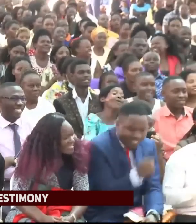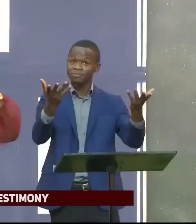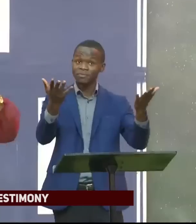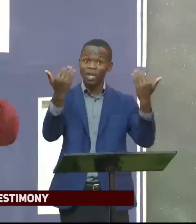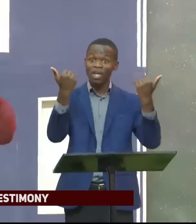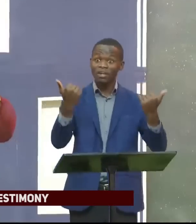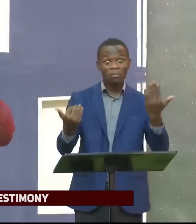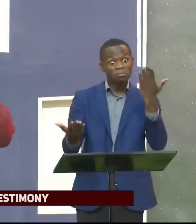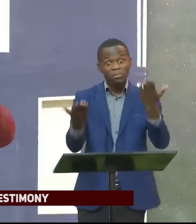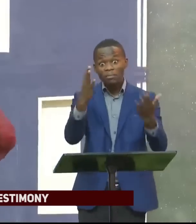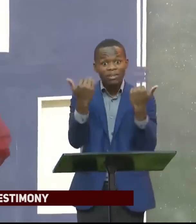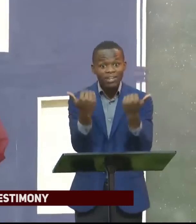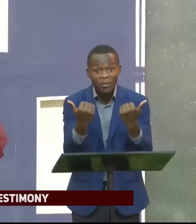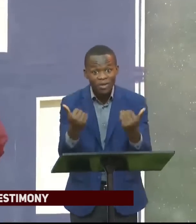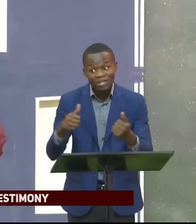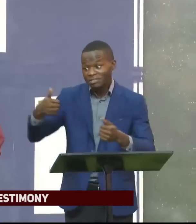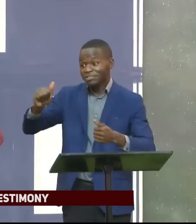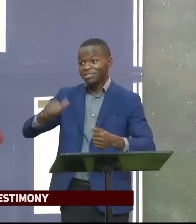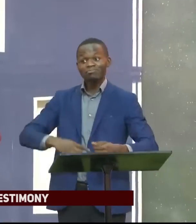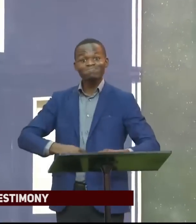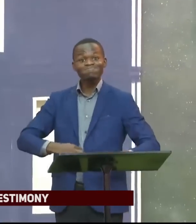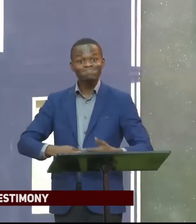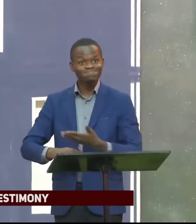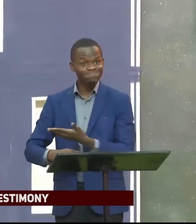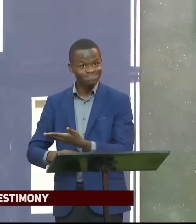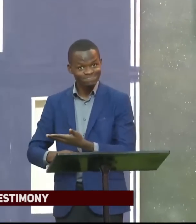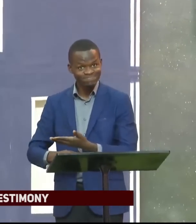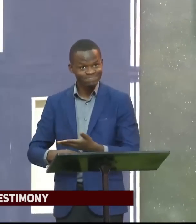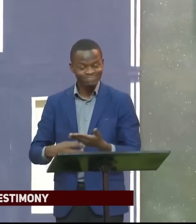Kubane wenjogerera nga ndi lubuto.